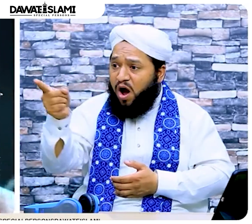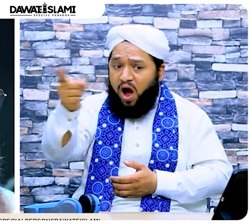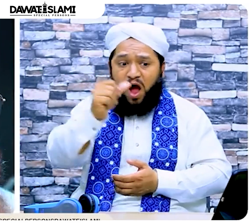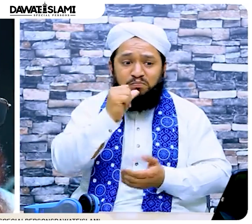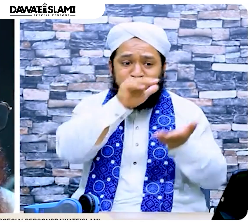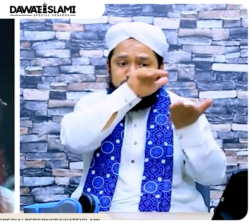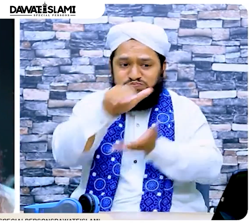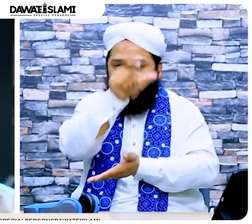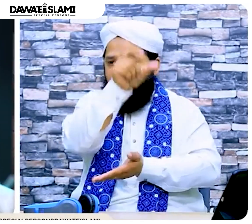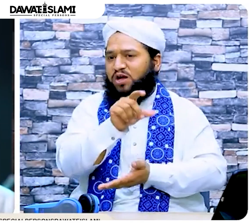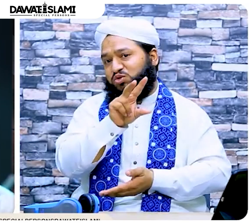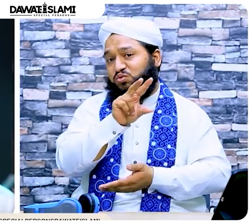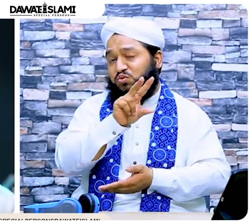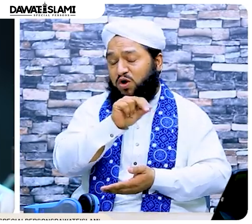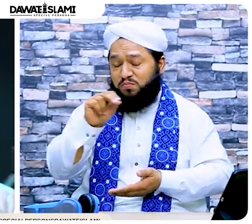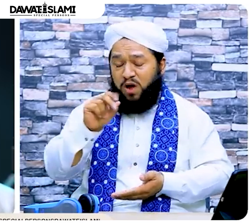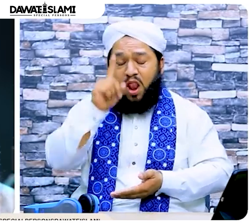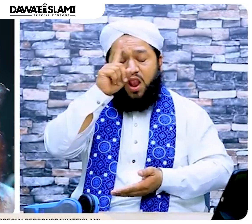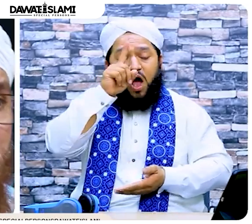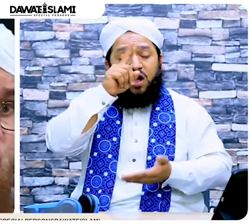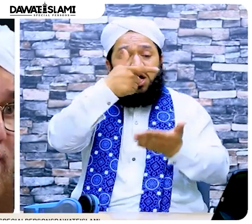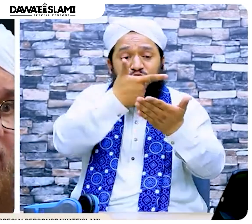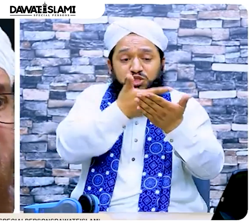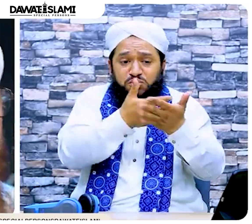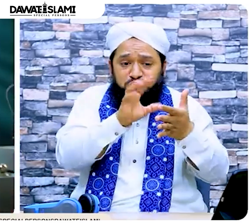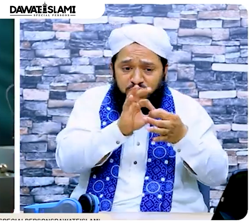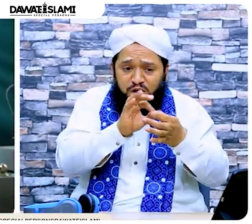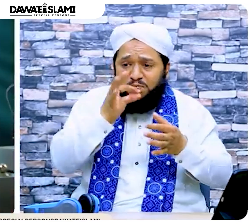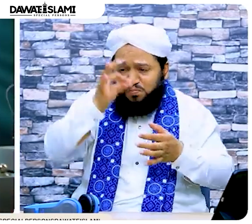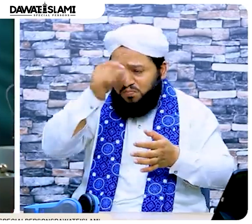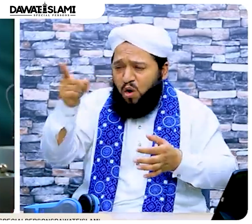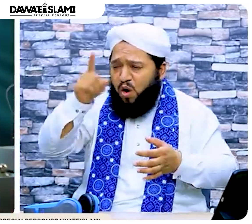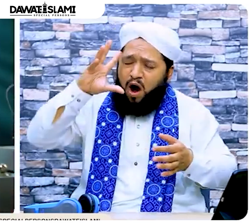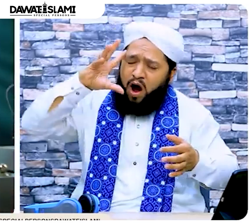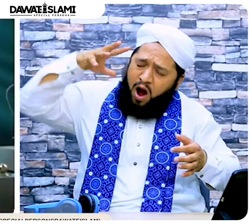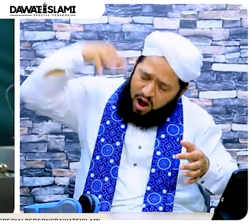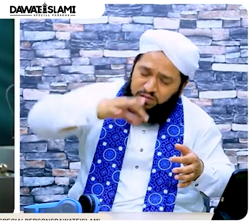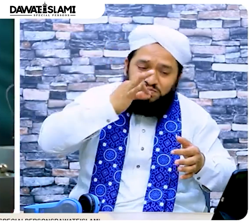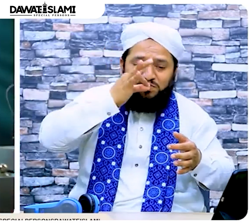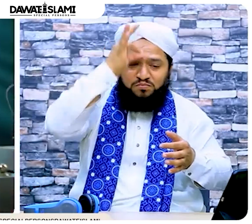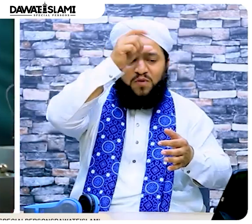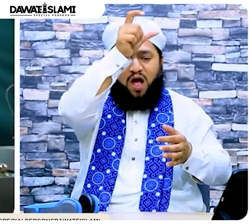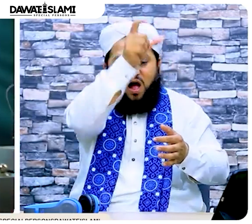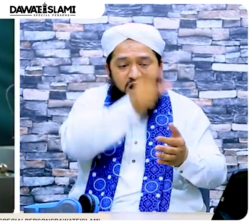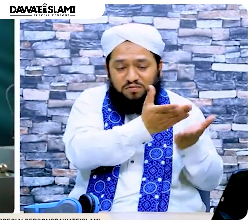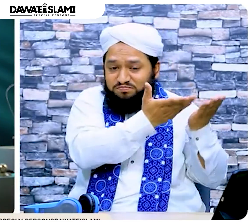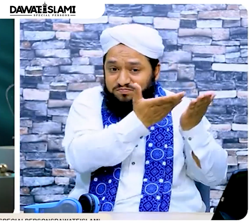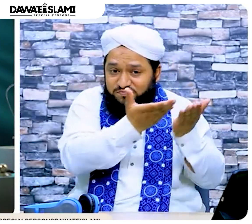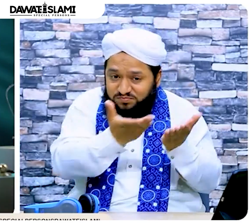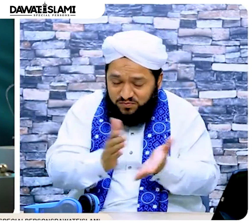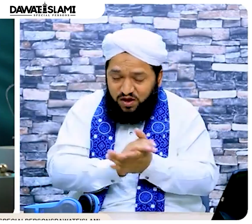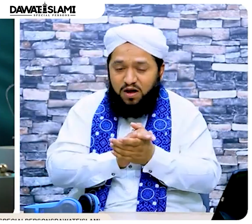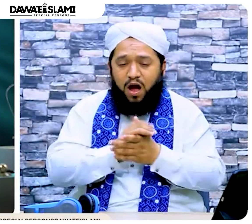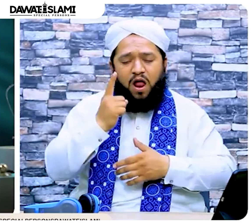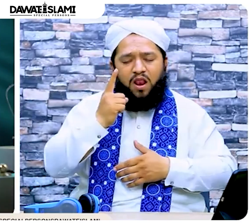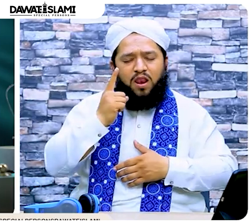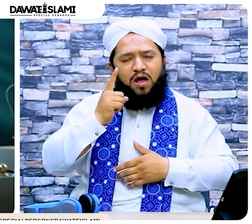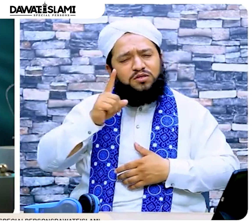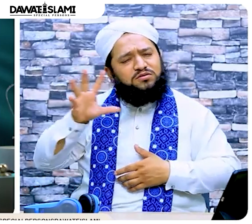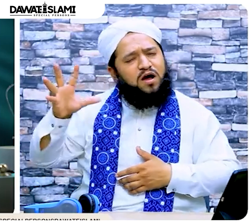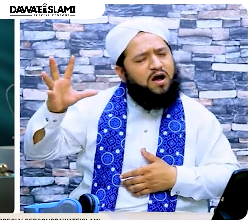رہا، کئی بیماریاں اس کی زندگی میں اس کے ساتھ تھیں۔ 26 مئی 1908 میں یہ لاہور میں اس کو ڈائریا